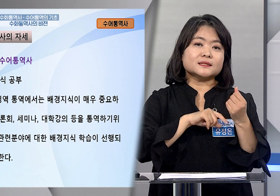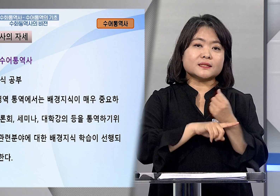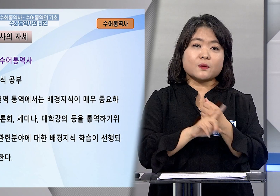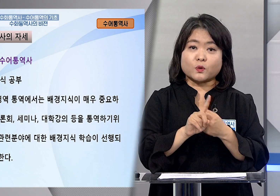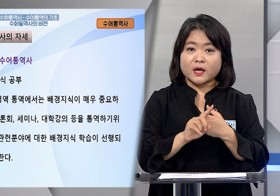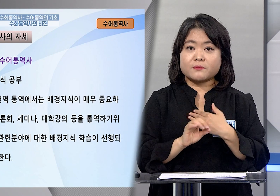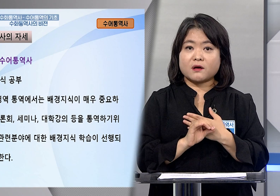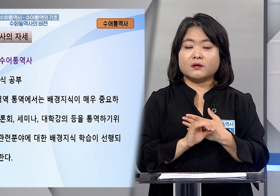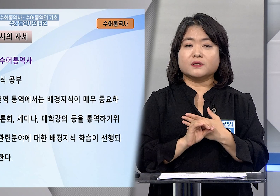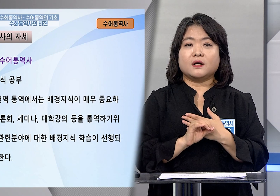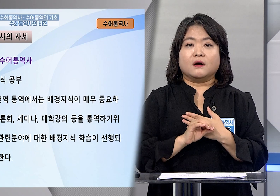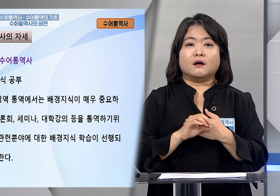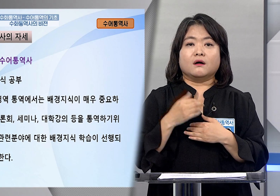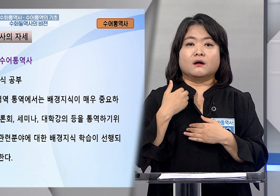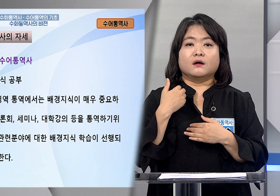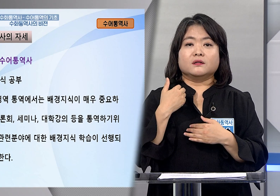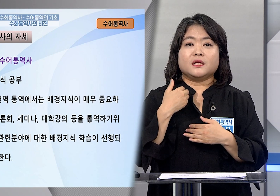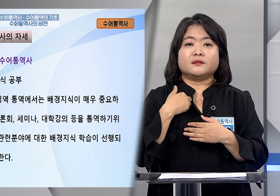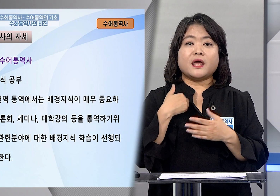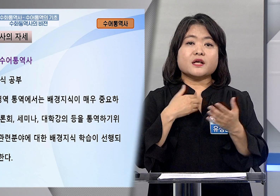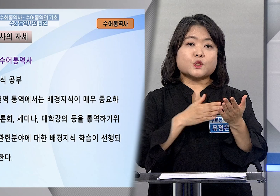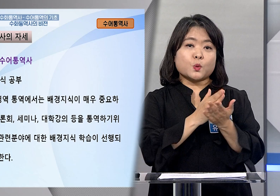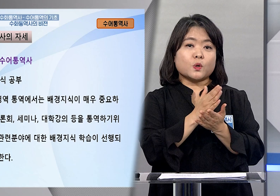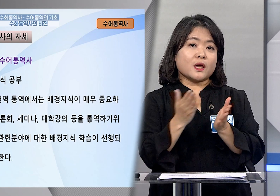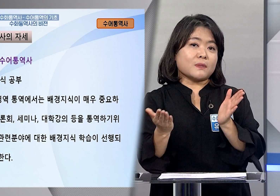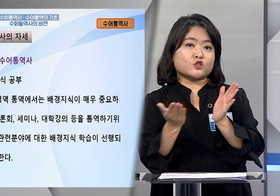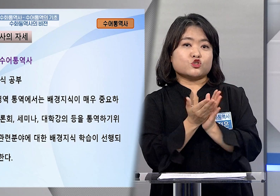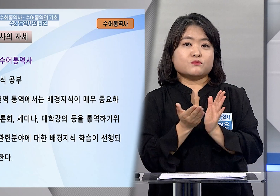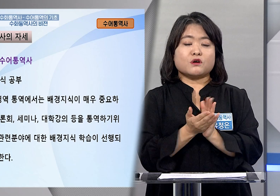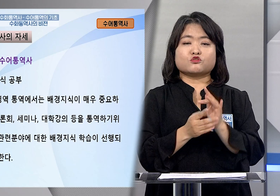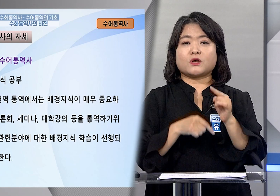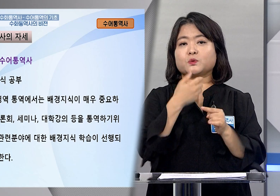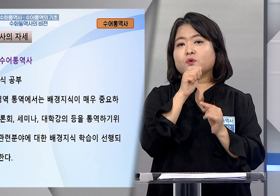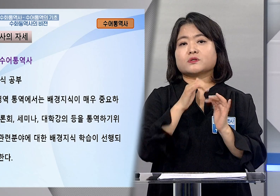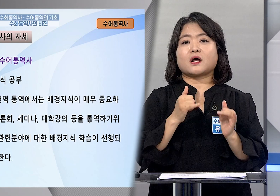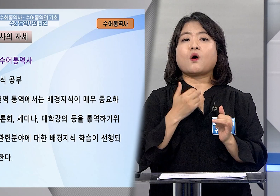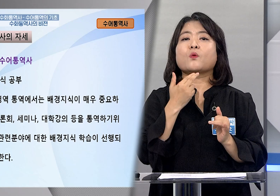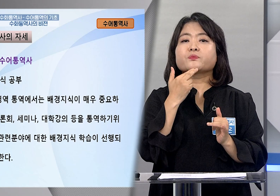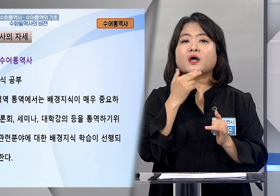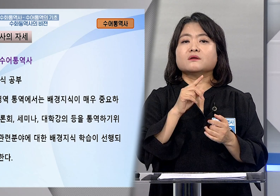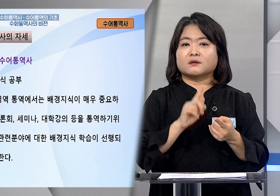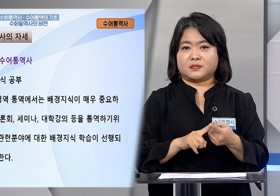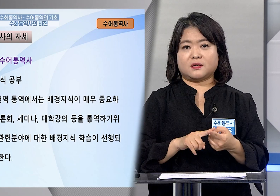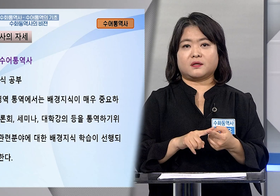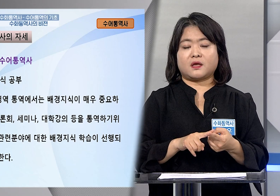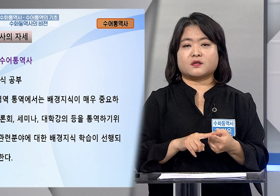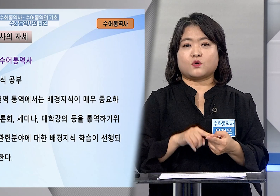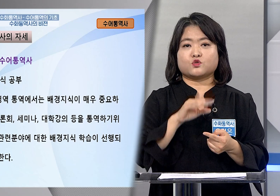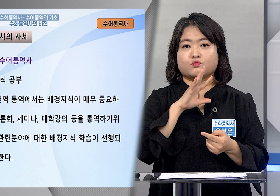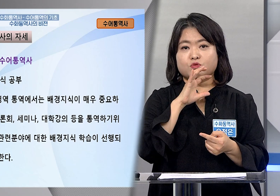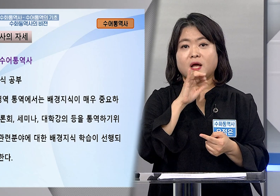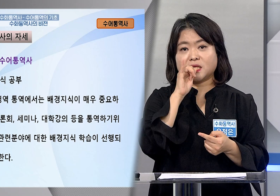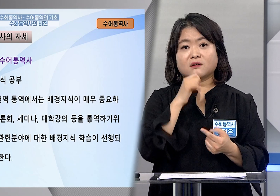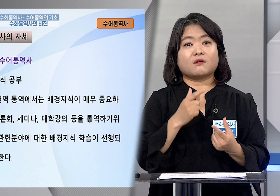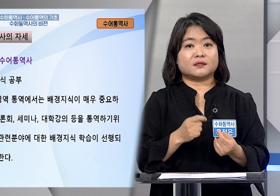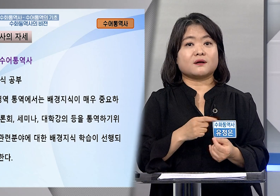게 뭐냐면 내 전공에 맞춤형 수화 통역사가 없다는 것에 대해서 좀 불만이 있는 것